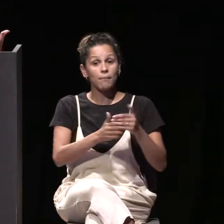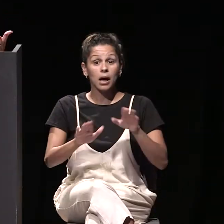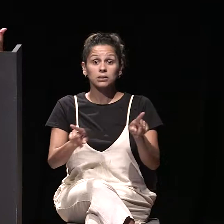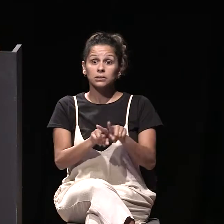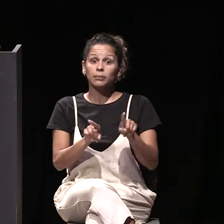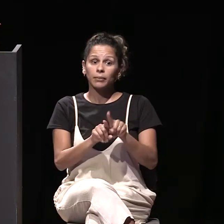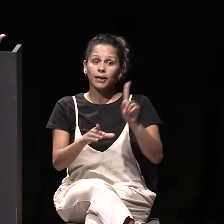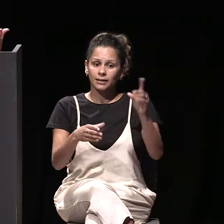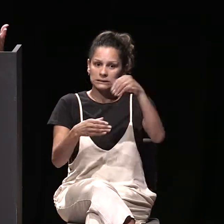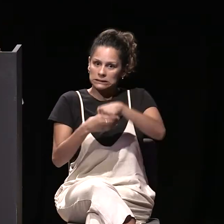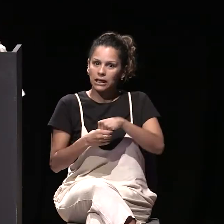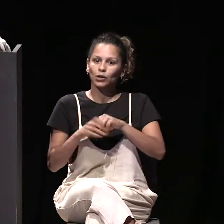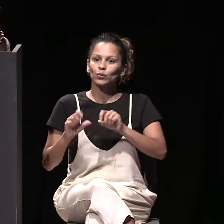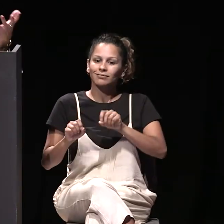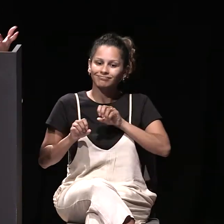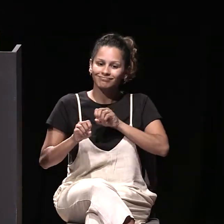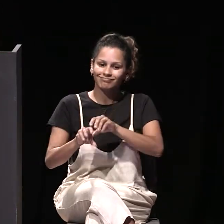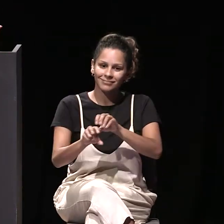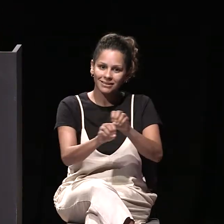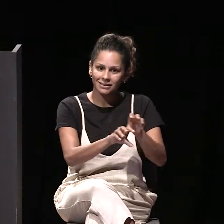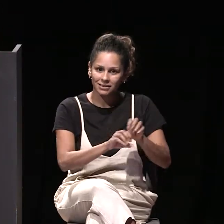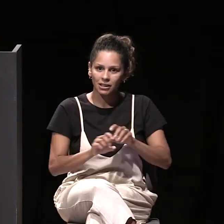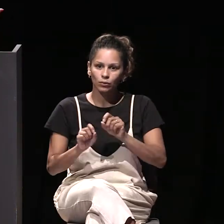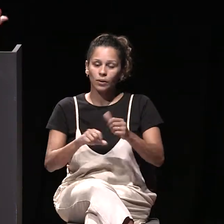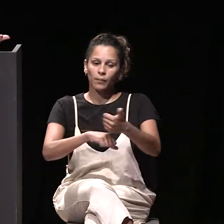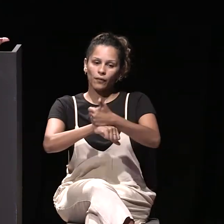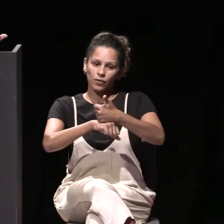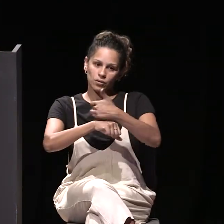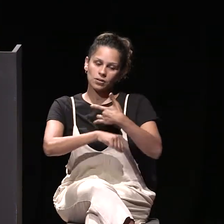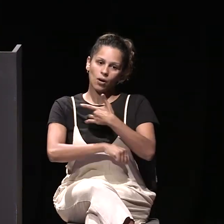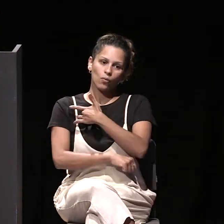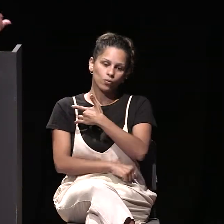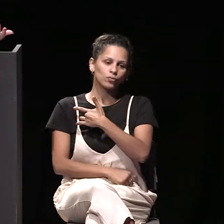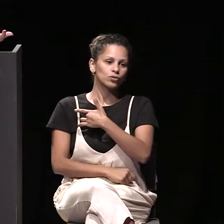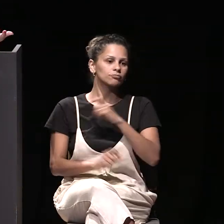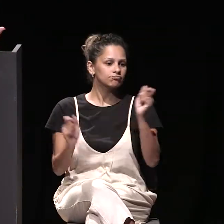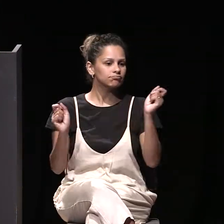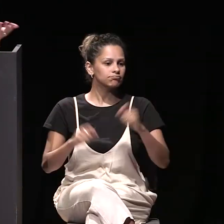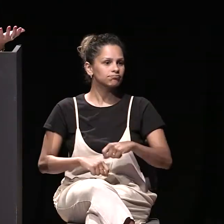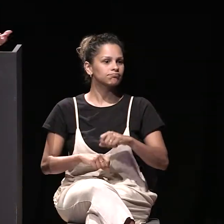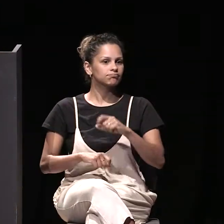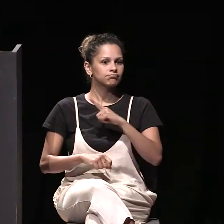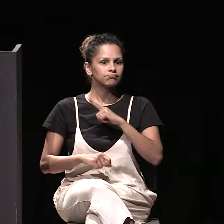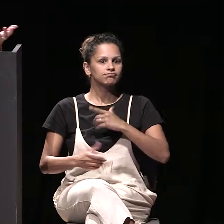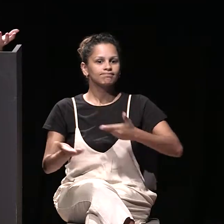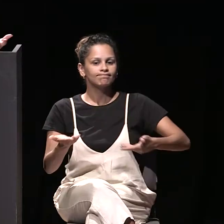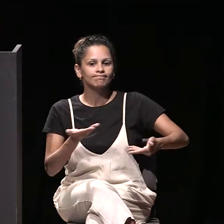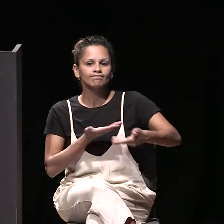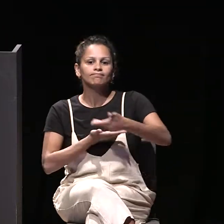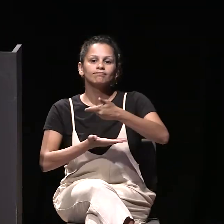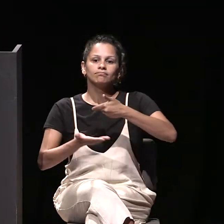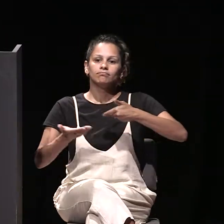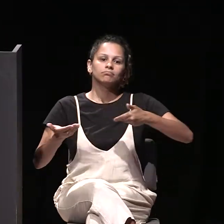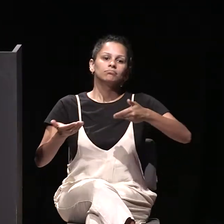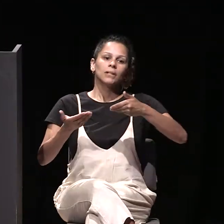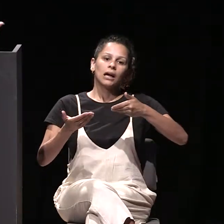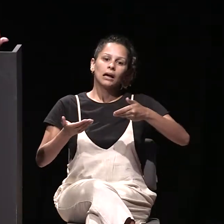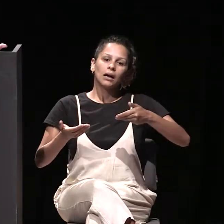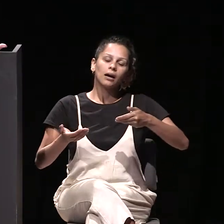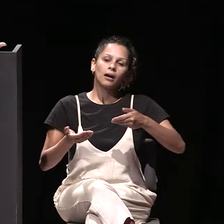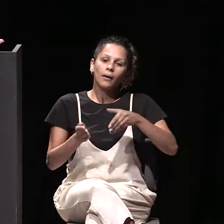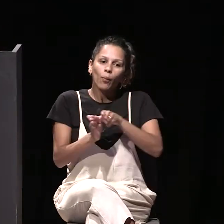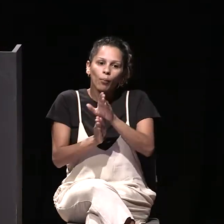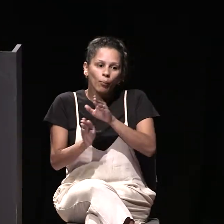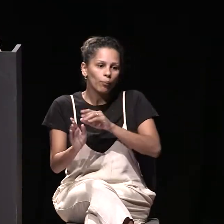parte do ensino, até para que os profissionais de saúde possam lidar com a população jovem, que